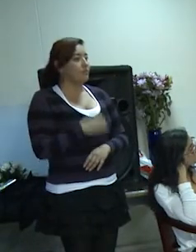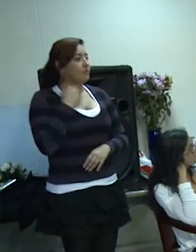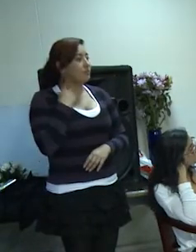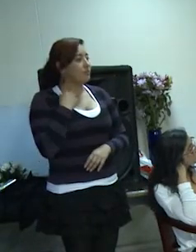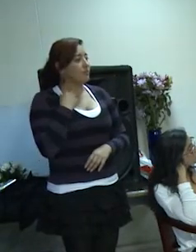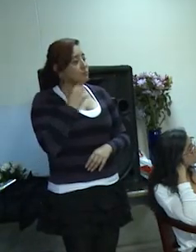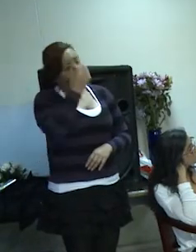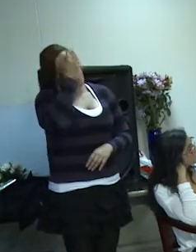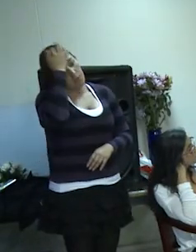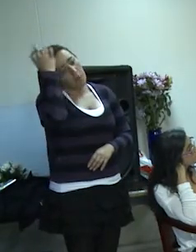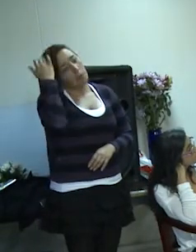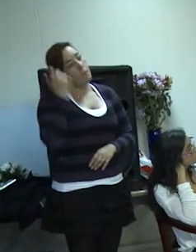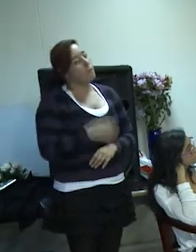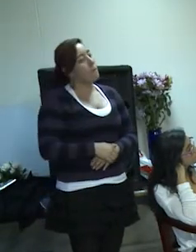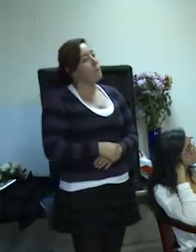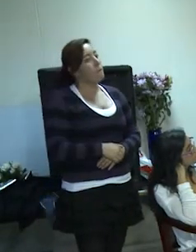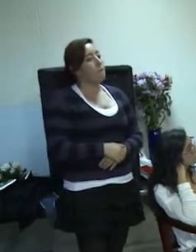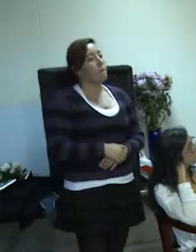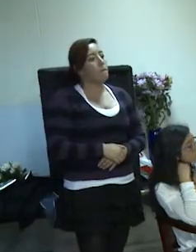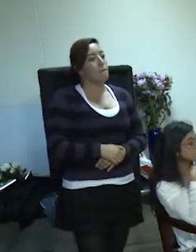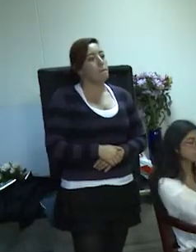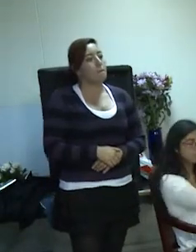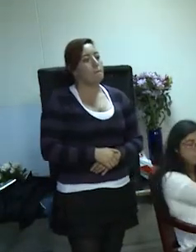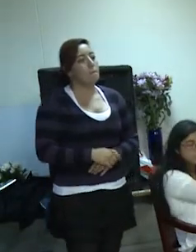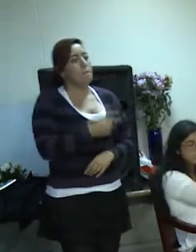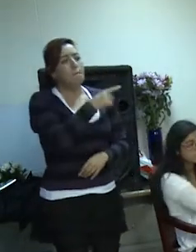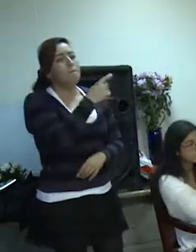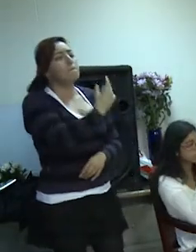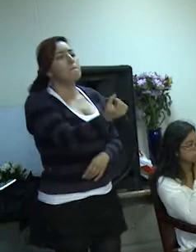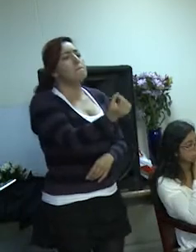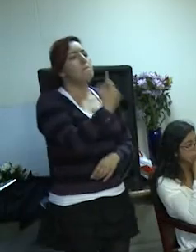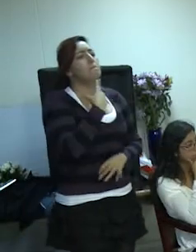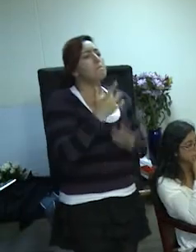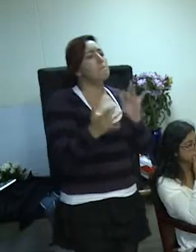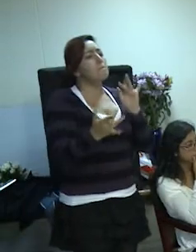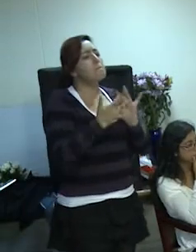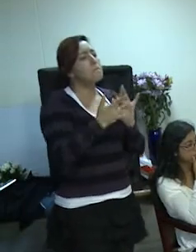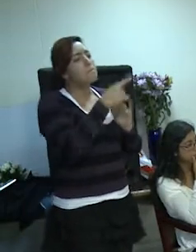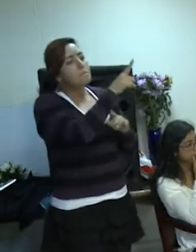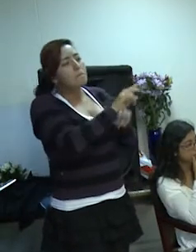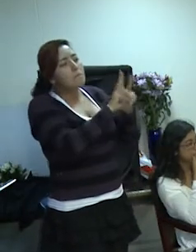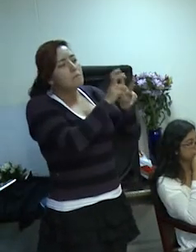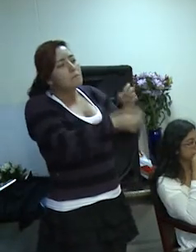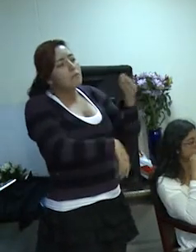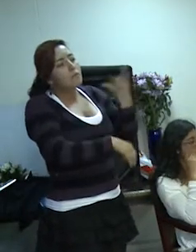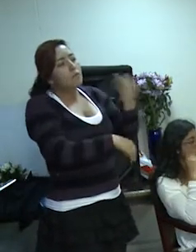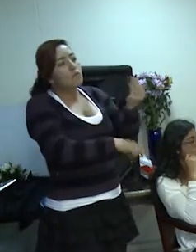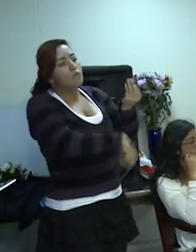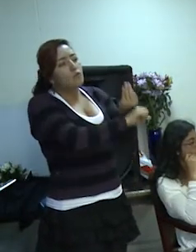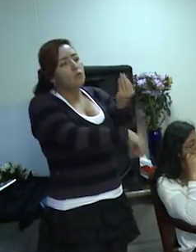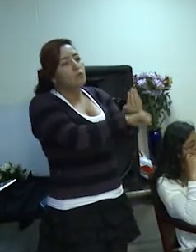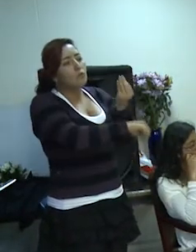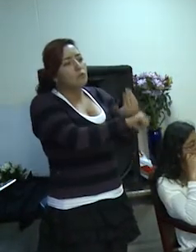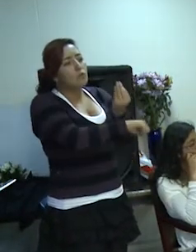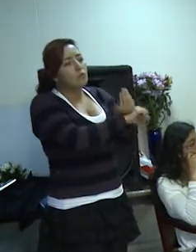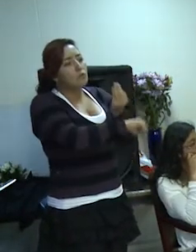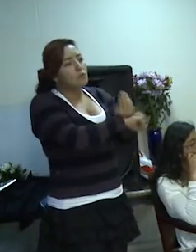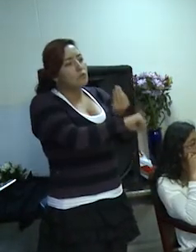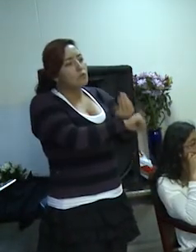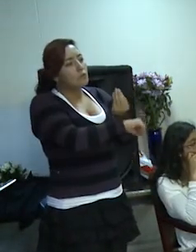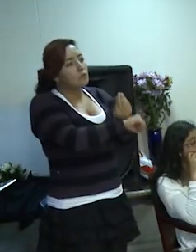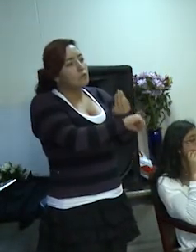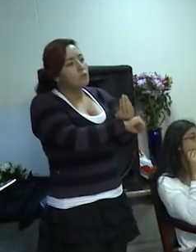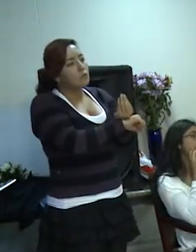Hay una pregunta pues muy puntual respecto a las marchas, ¿no? Quizá empezaría por